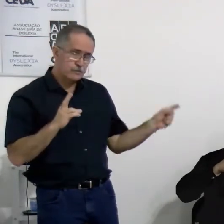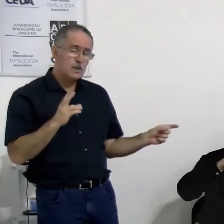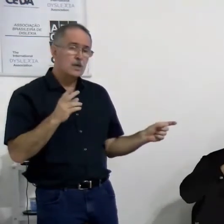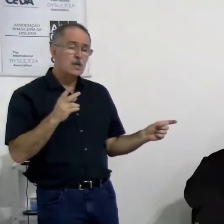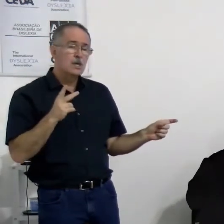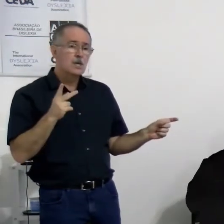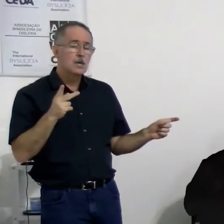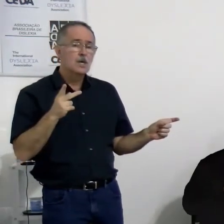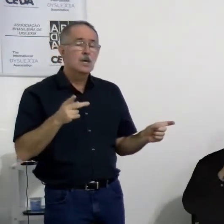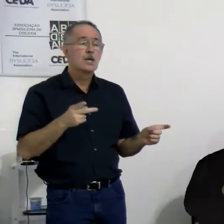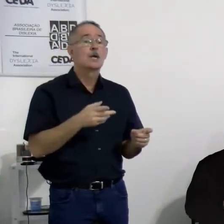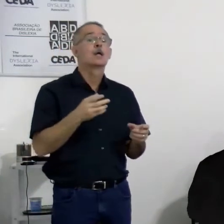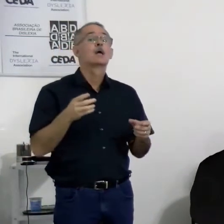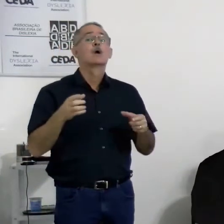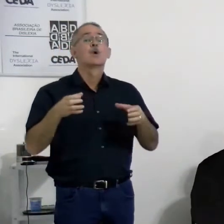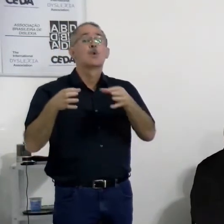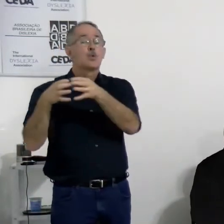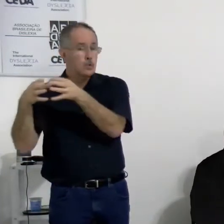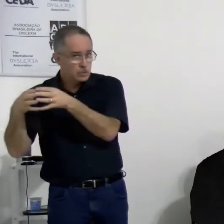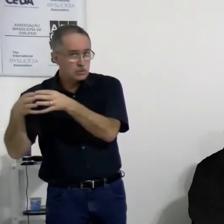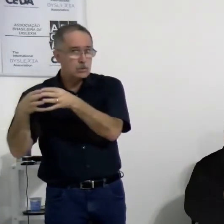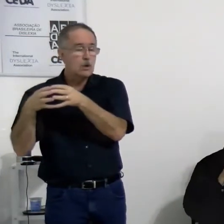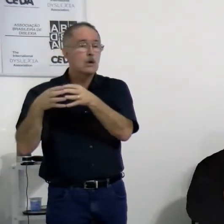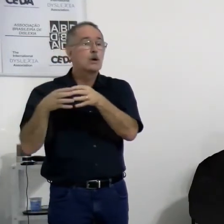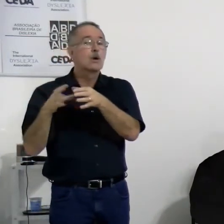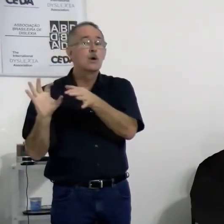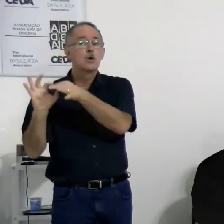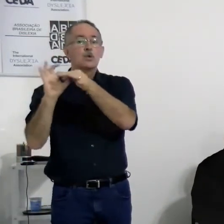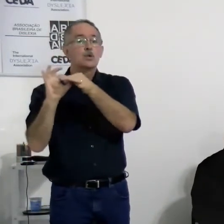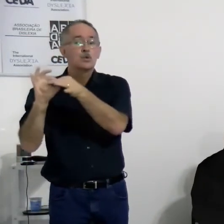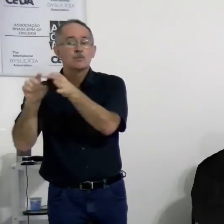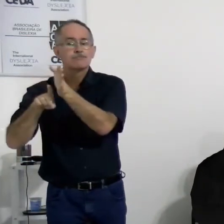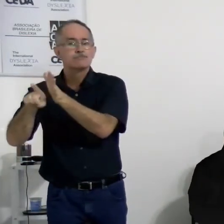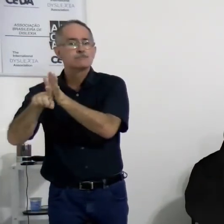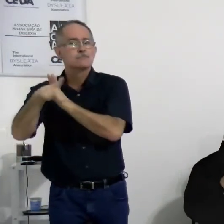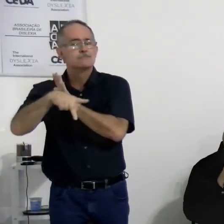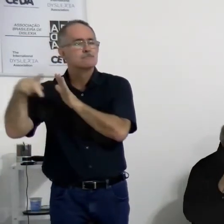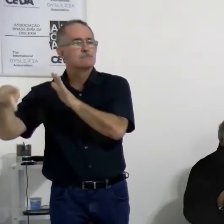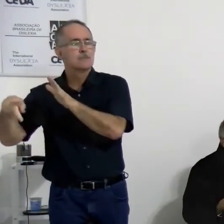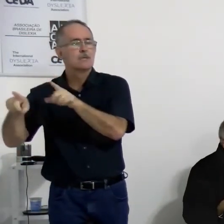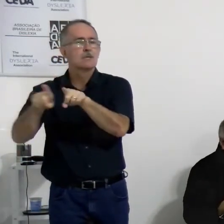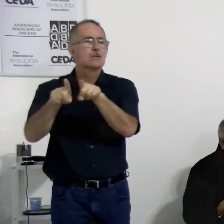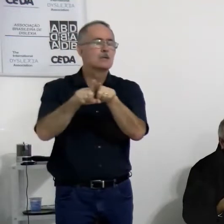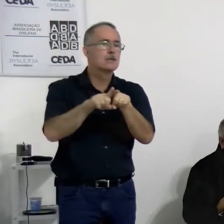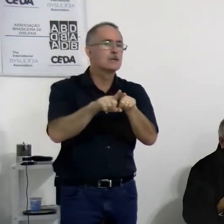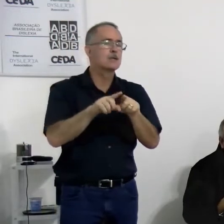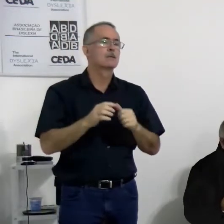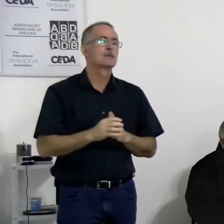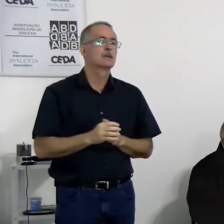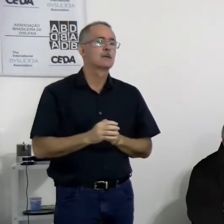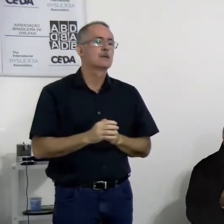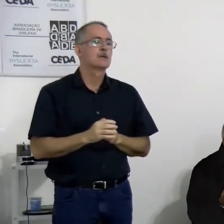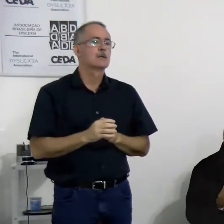a IDA ela combina grandes pesquisadores, grandes professores e